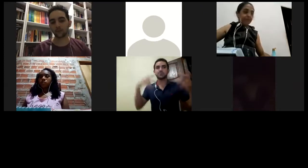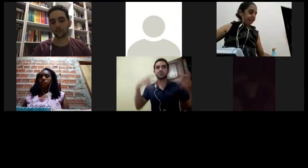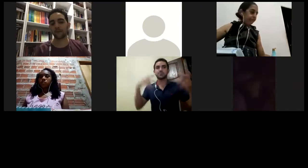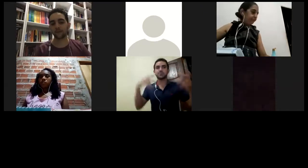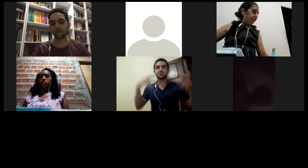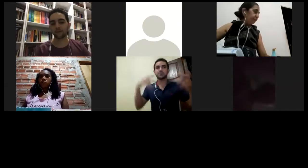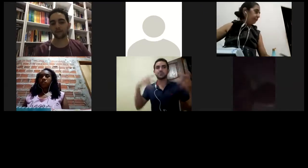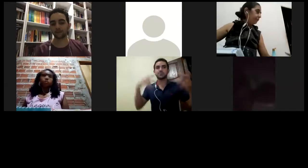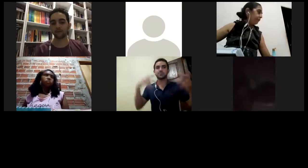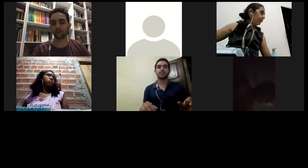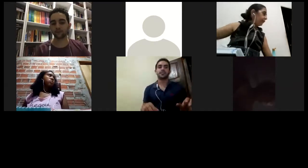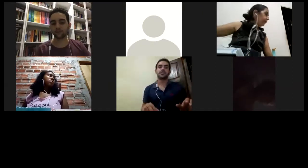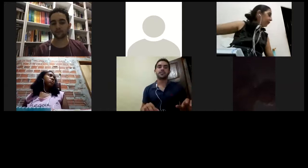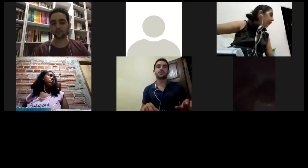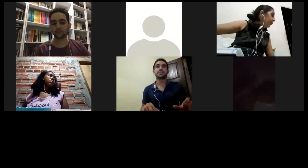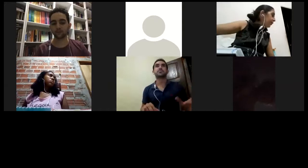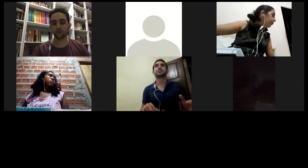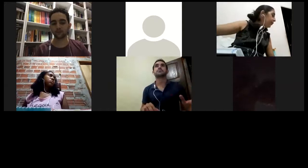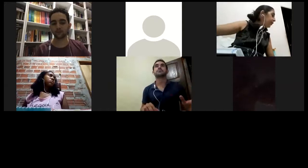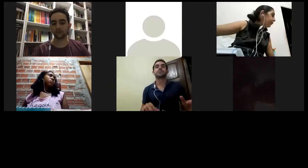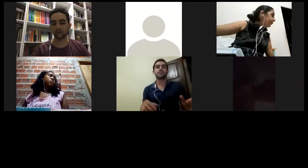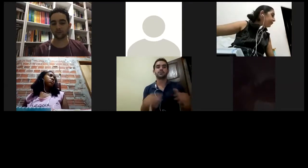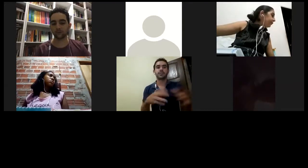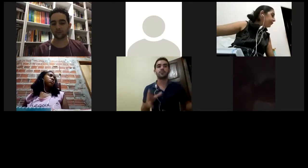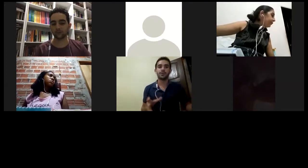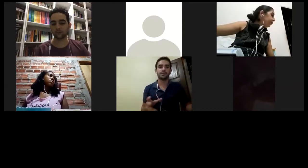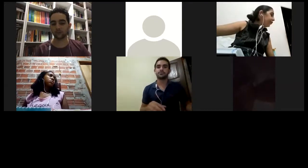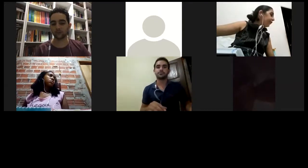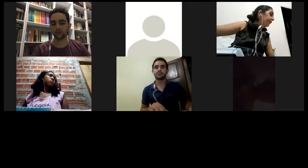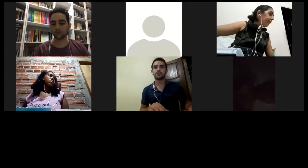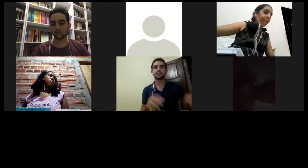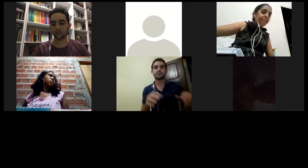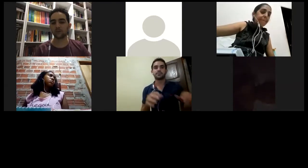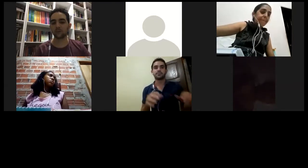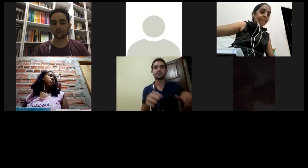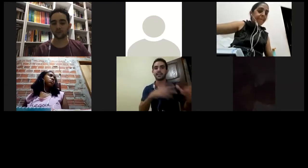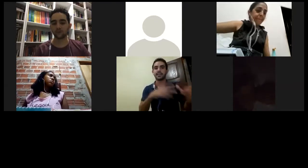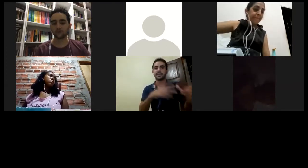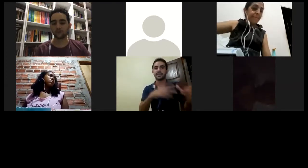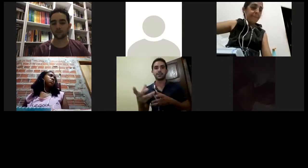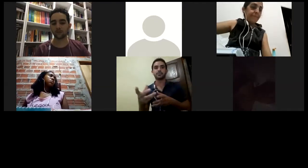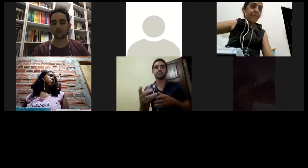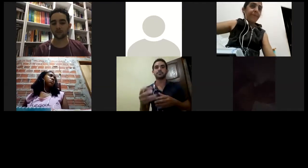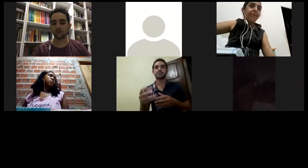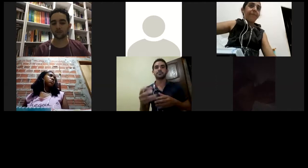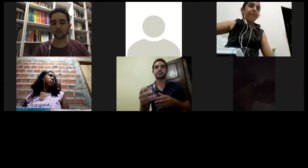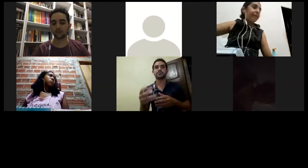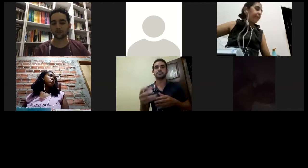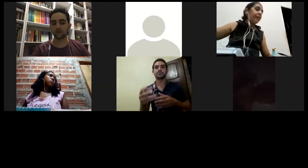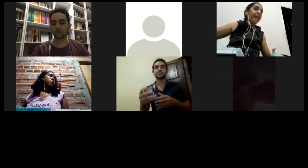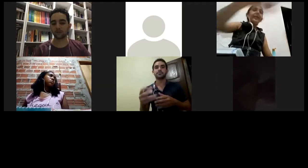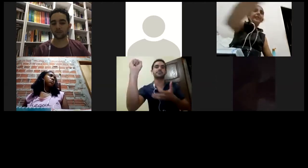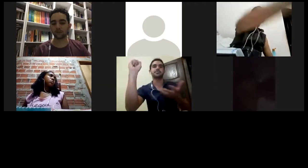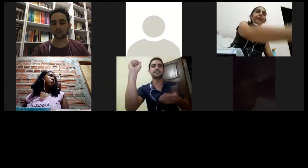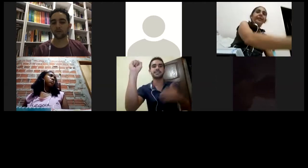determinado gesto, né? Uhum. Por exemplo, eu tenho 8. Quando eu fizer tenho 8, quando eu fizer 8,